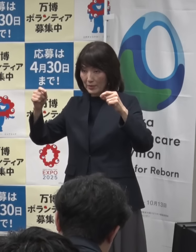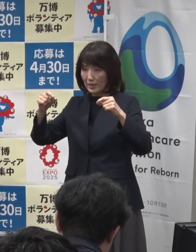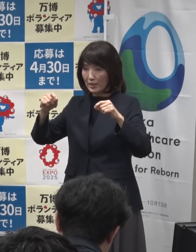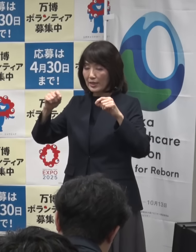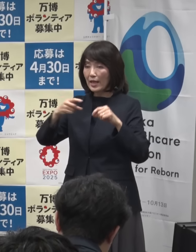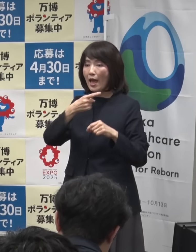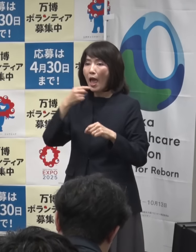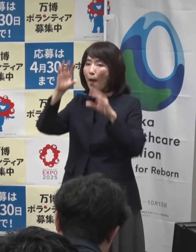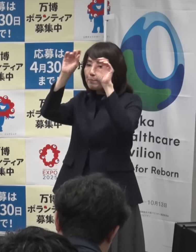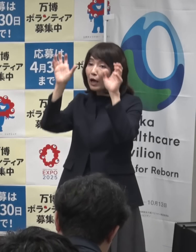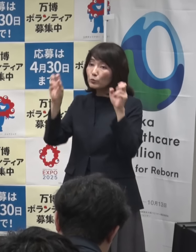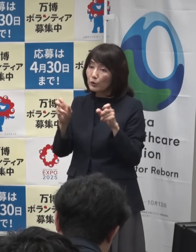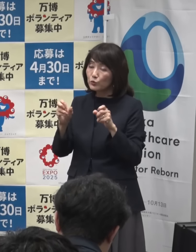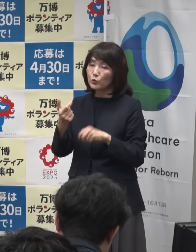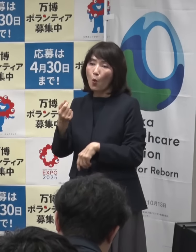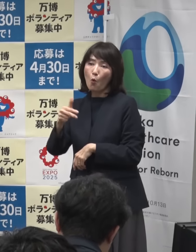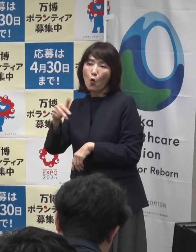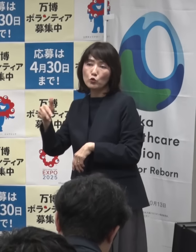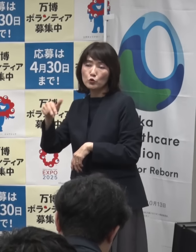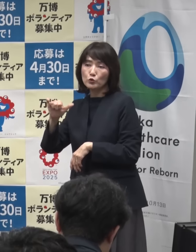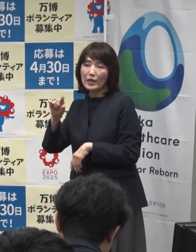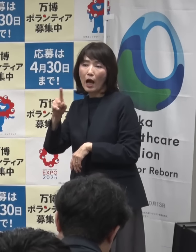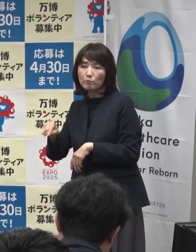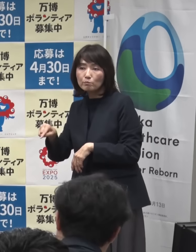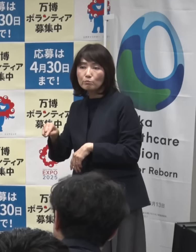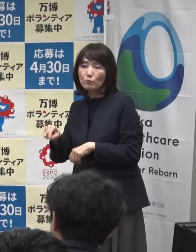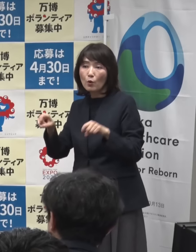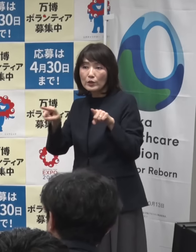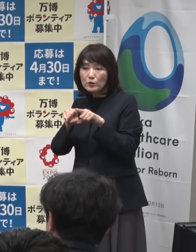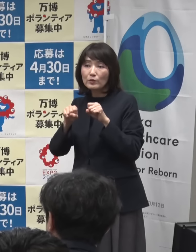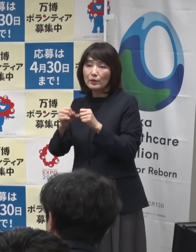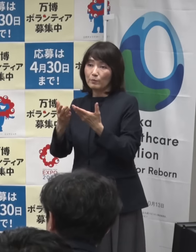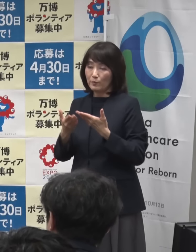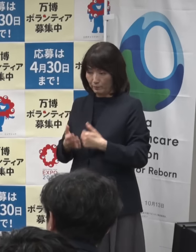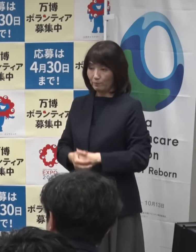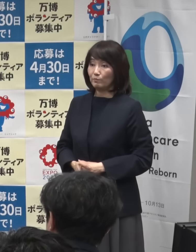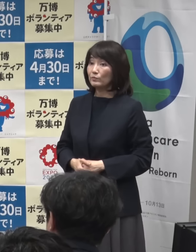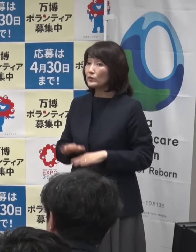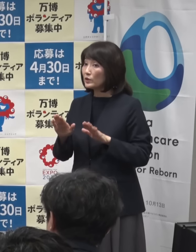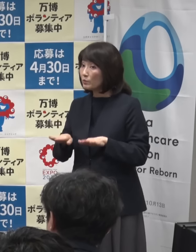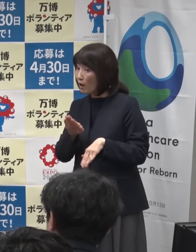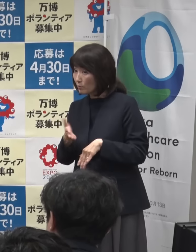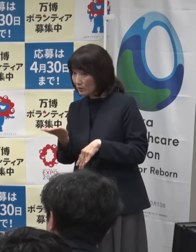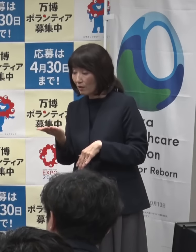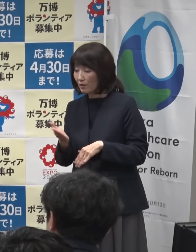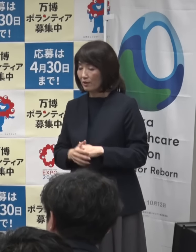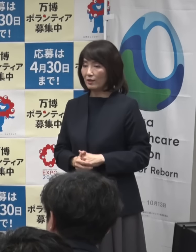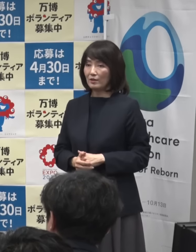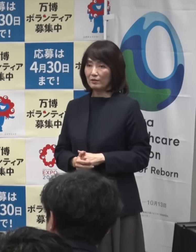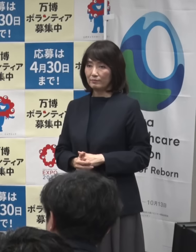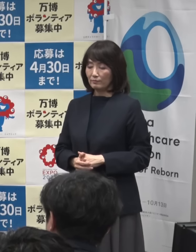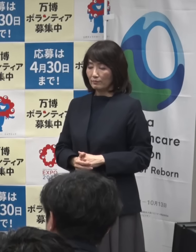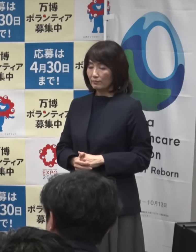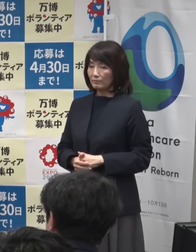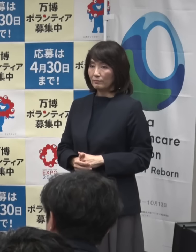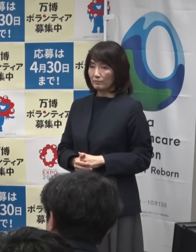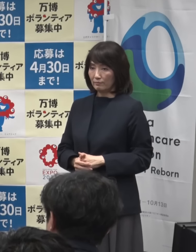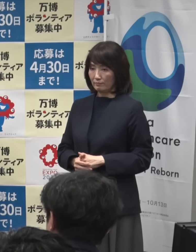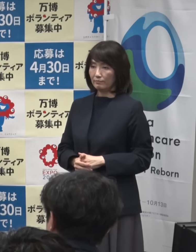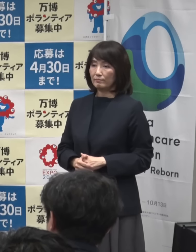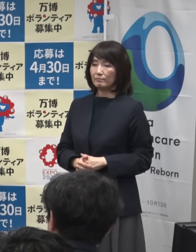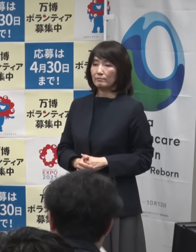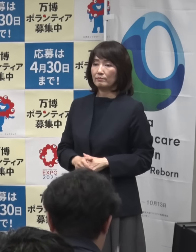ズヤンも参加します。ジャンボ折り鶴は今あるかな、ないですかね。さっき見せてもらったな、3つですね、